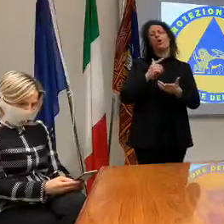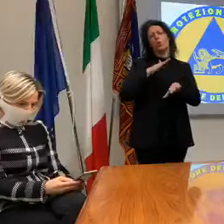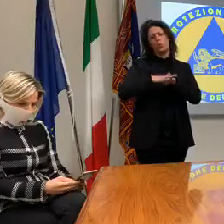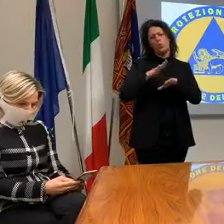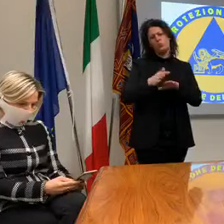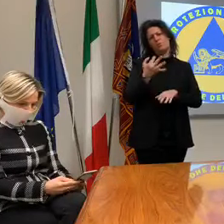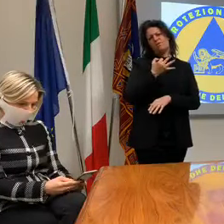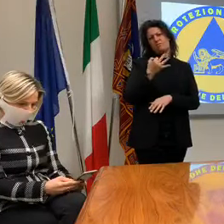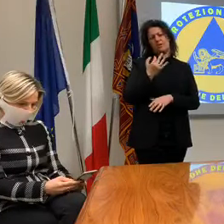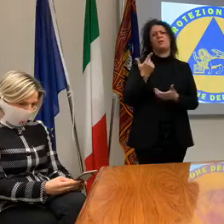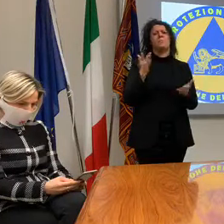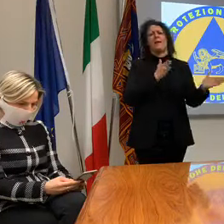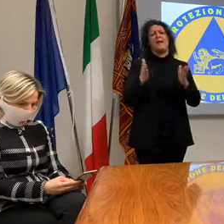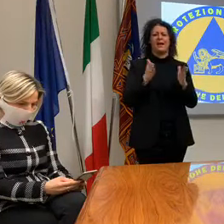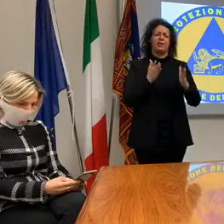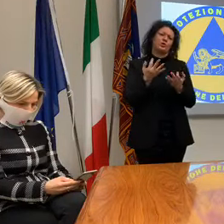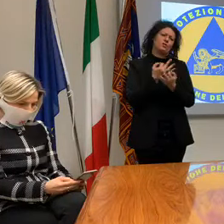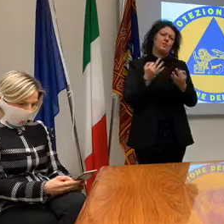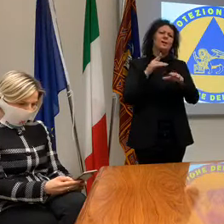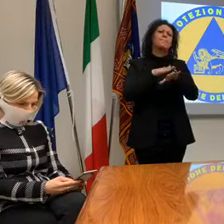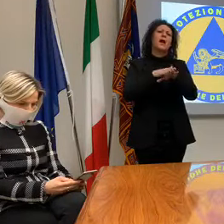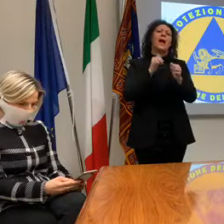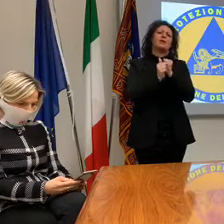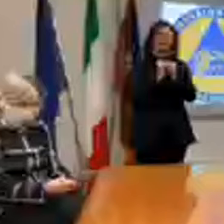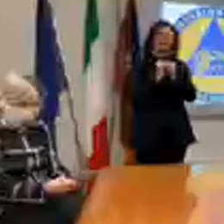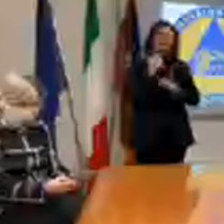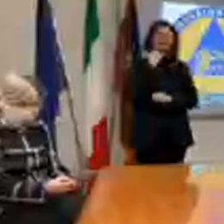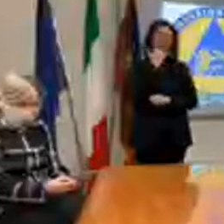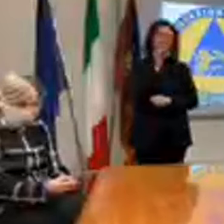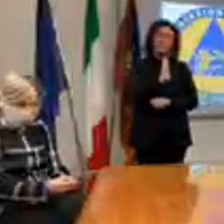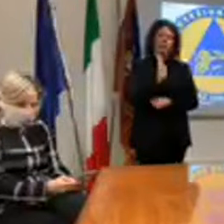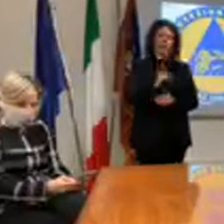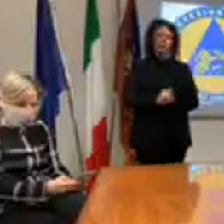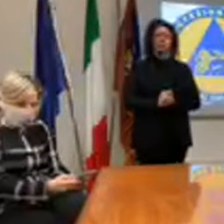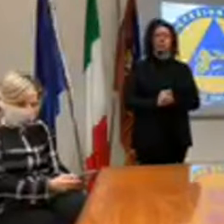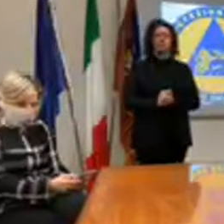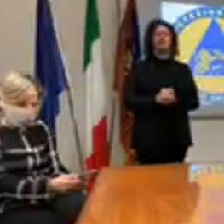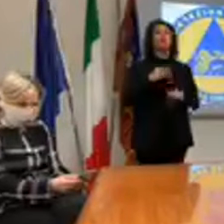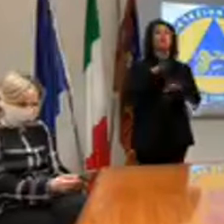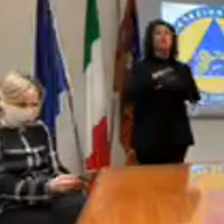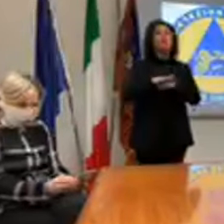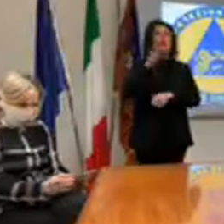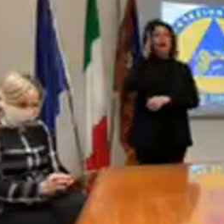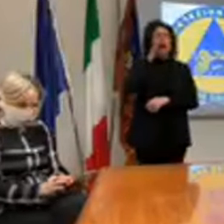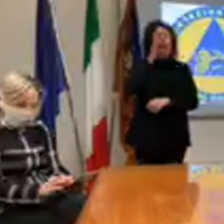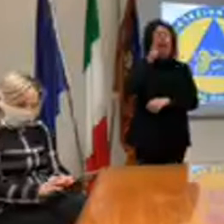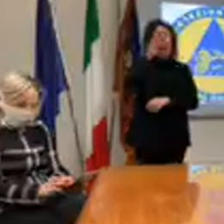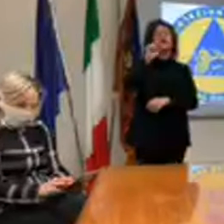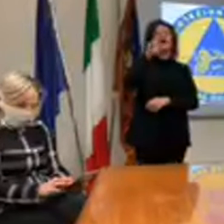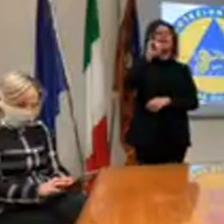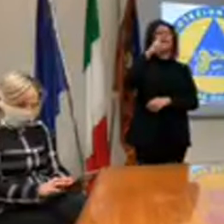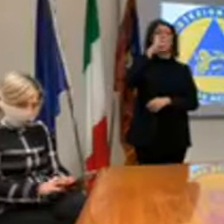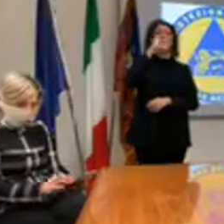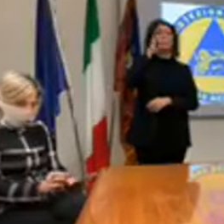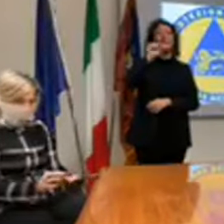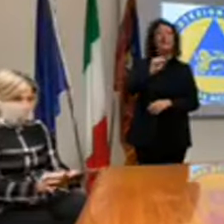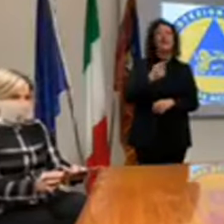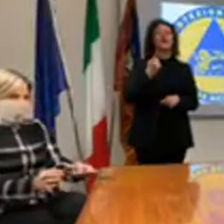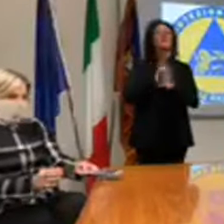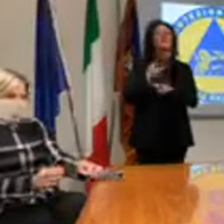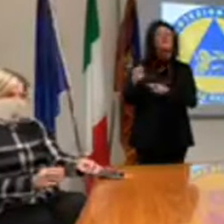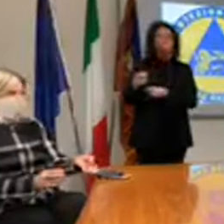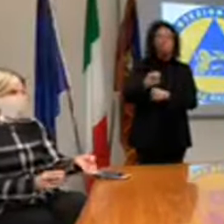abbiamo fatte tutte queste robe. E se vuoi disinfettare acqua e baracchina al 5% ti fai una soluzione, una spruzzetta e spruzzi